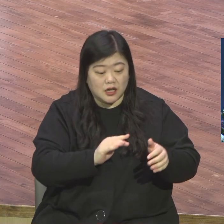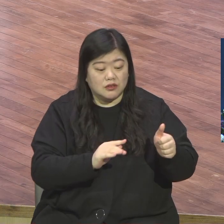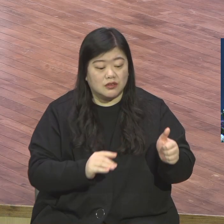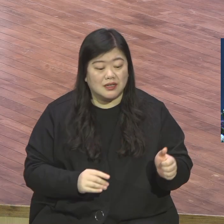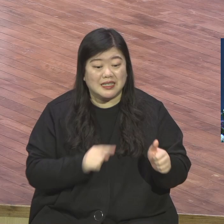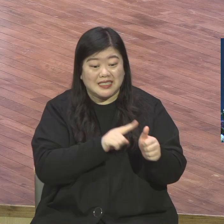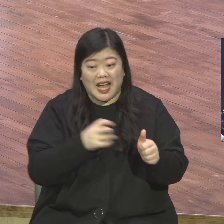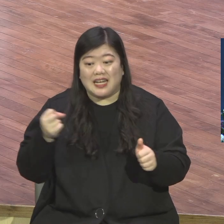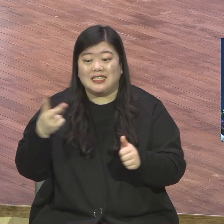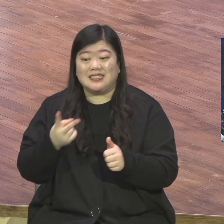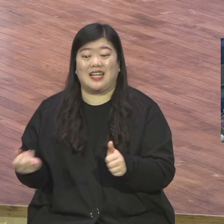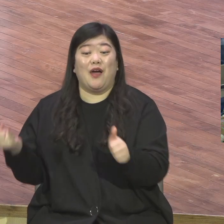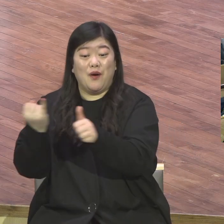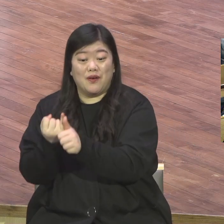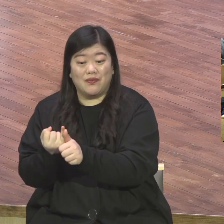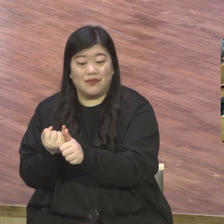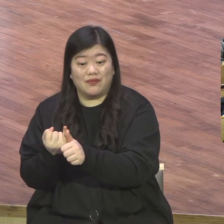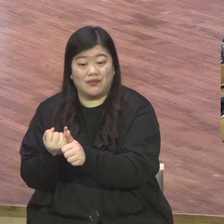어떠했는지